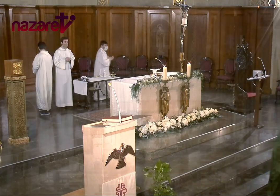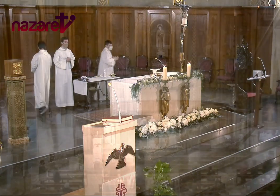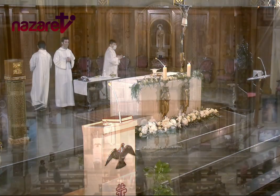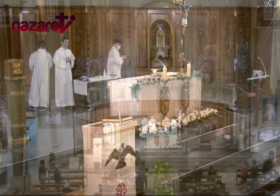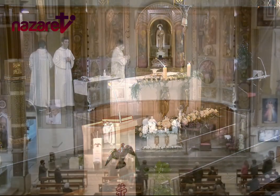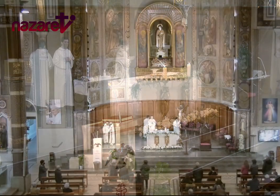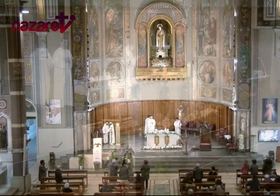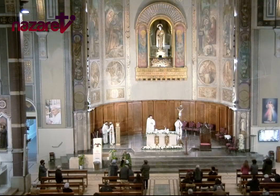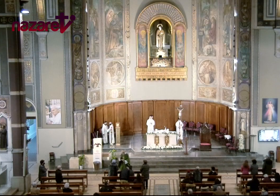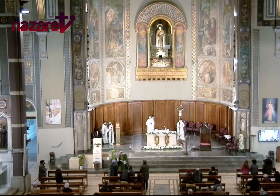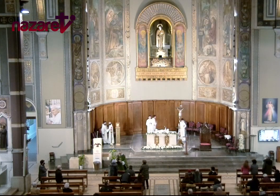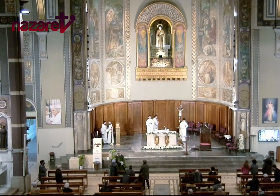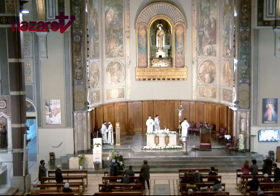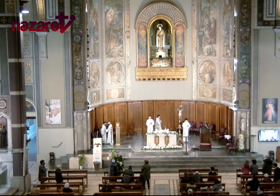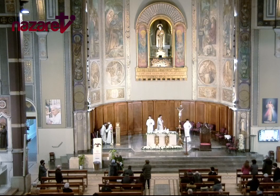caliente la vista